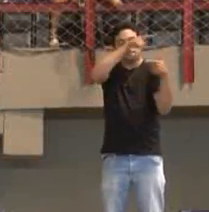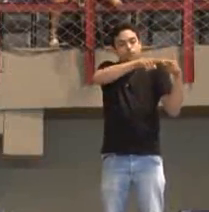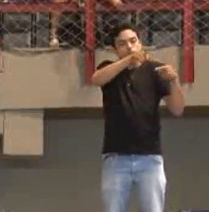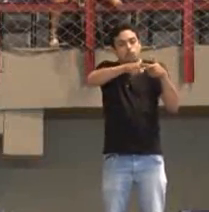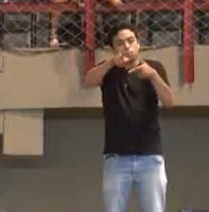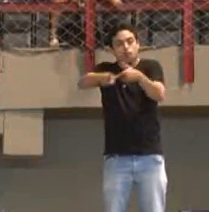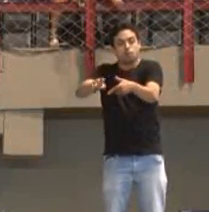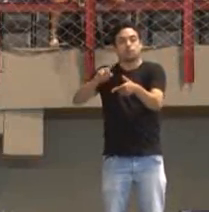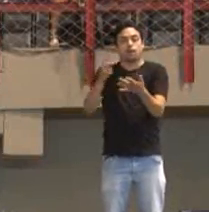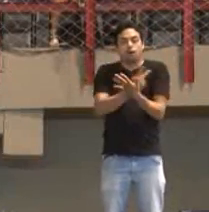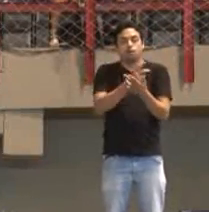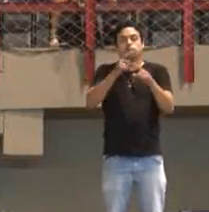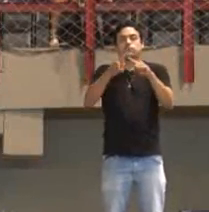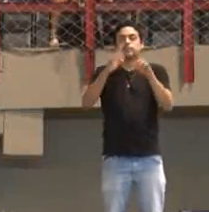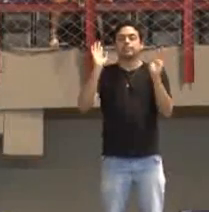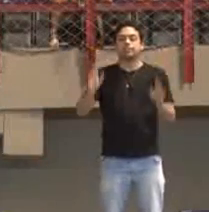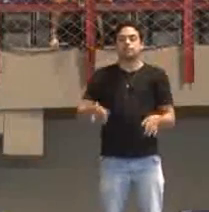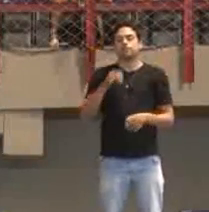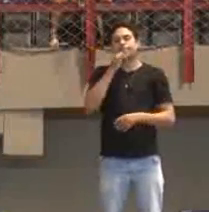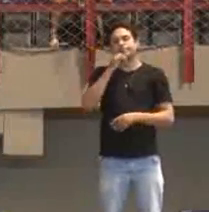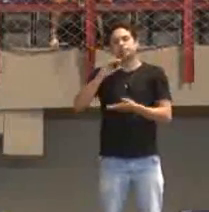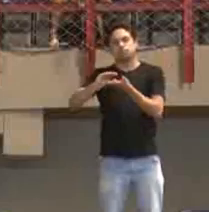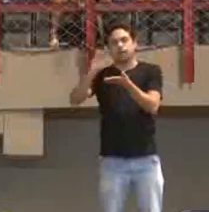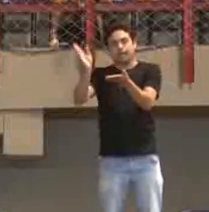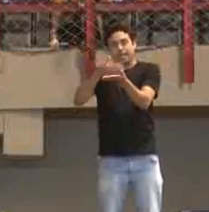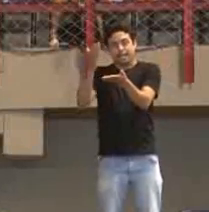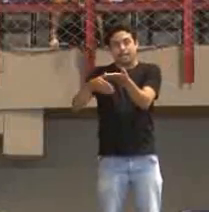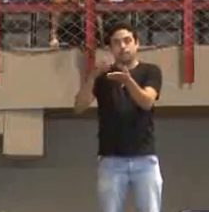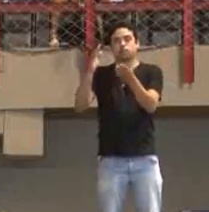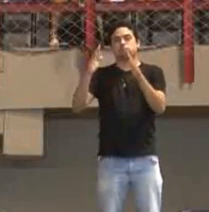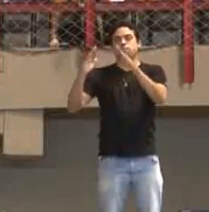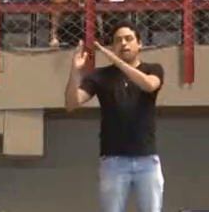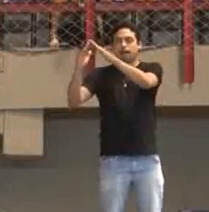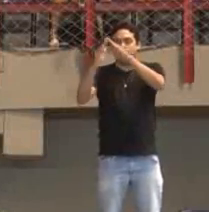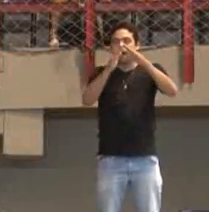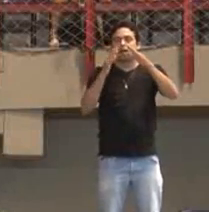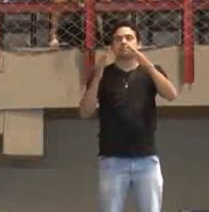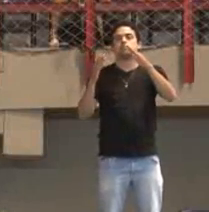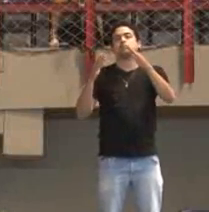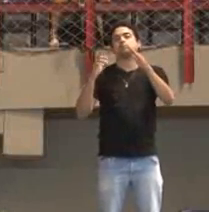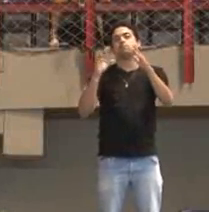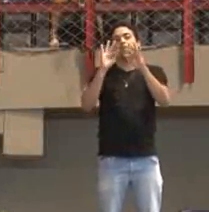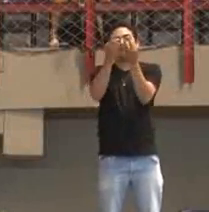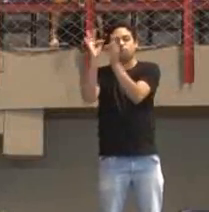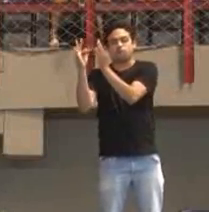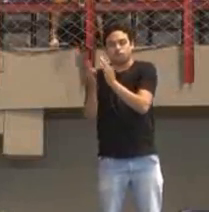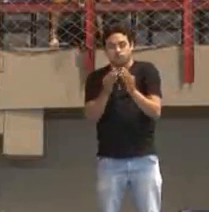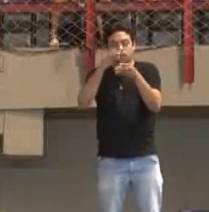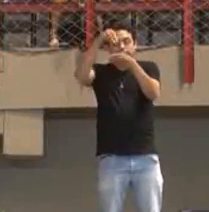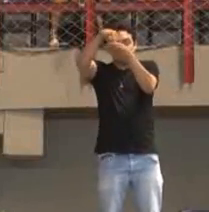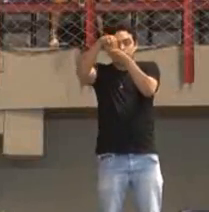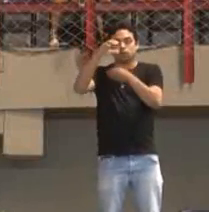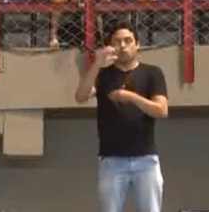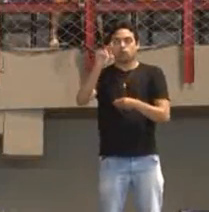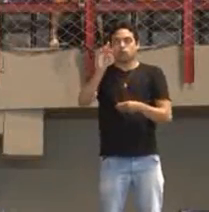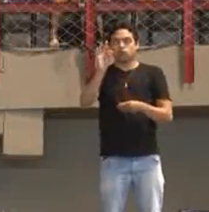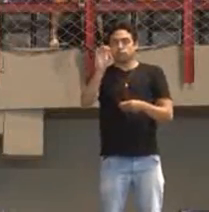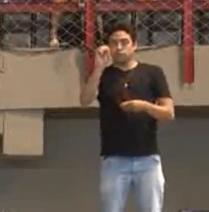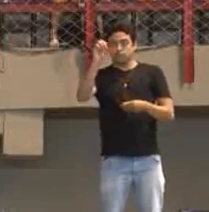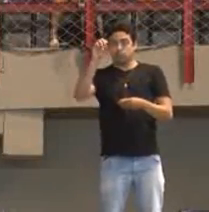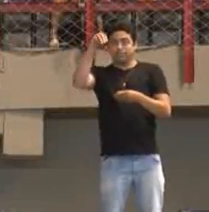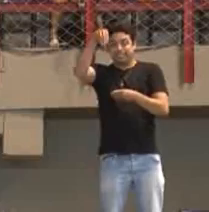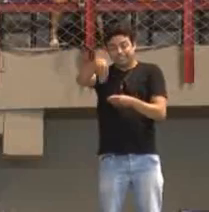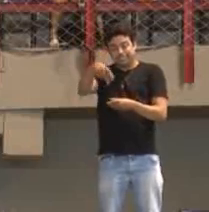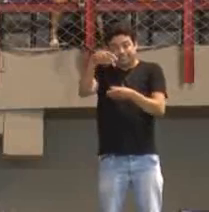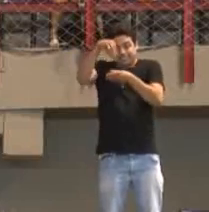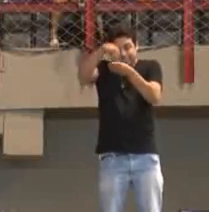problemático. Pegue o livro O Cortiço, do Aloysio Azevedo. Dentro do romance,